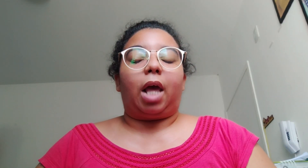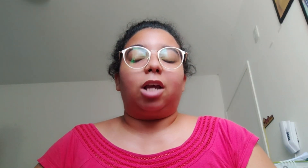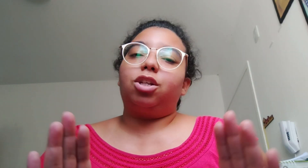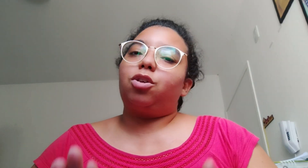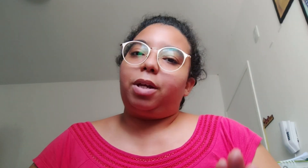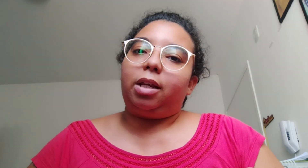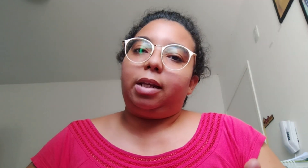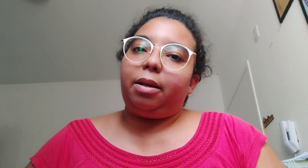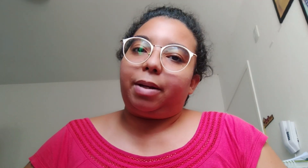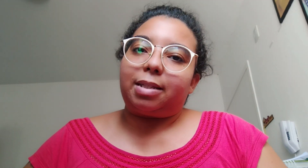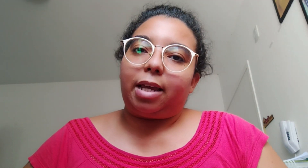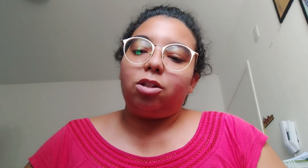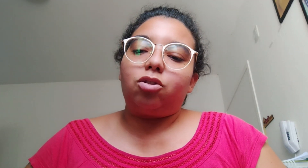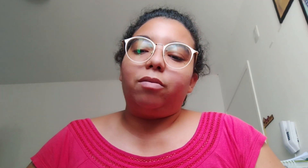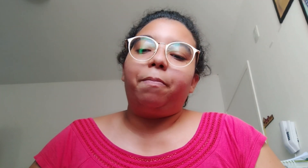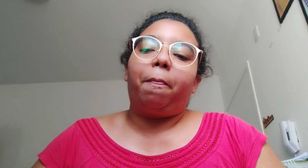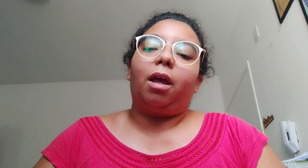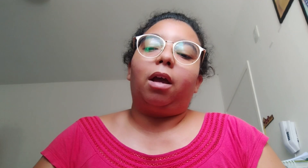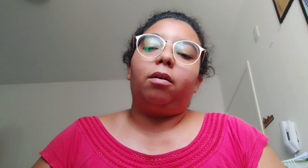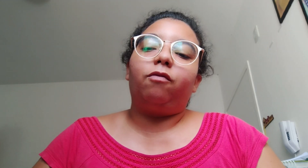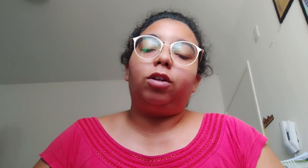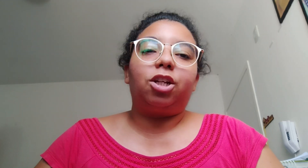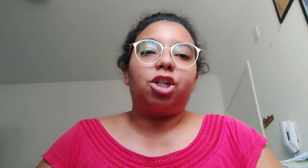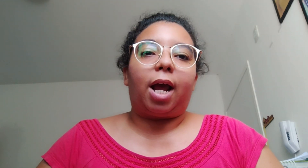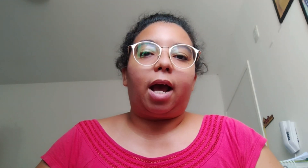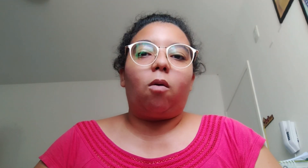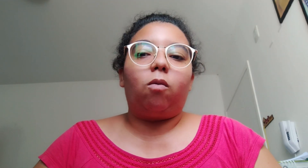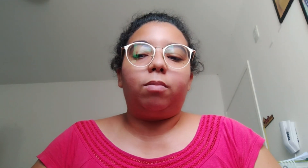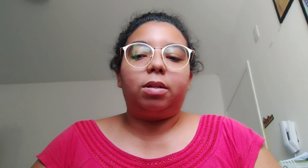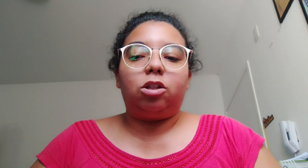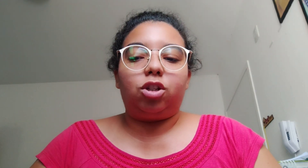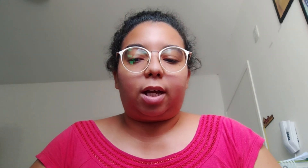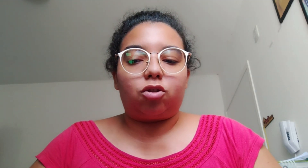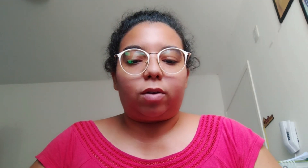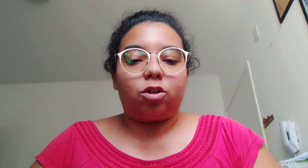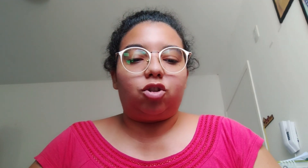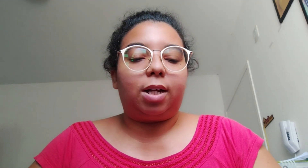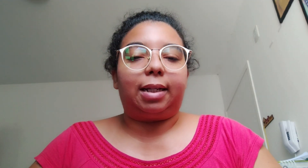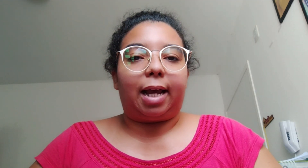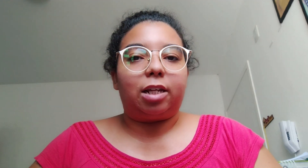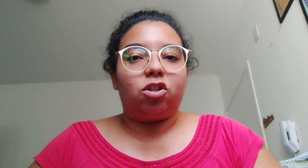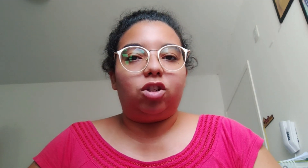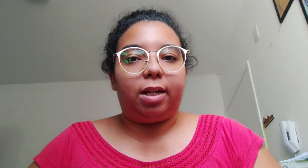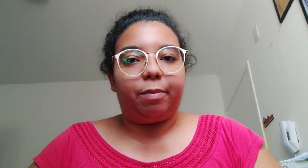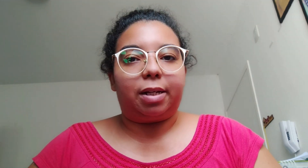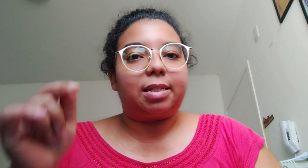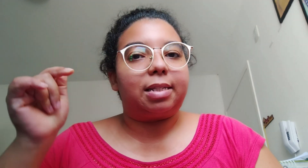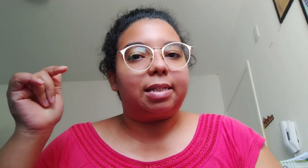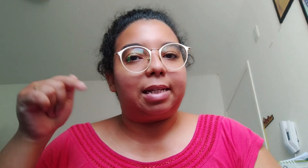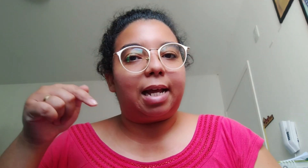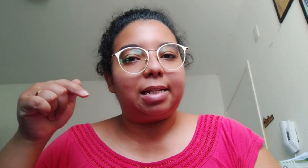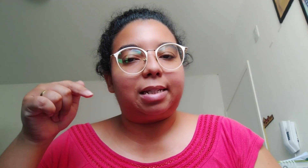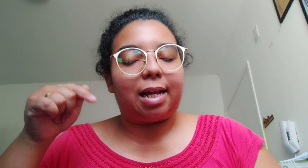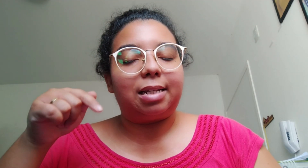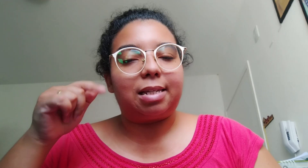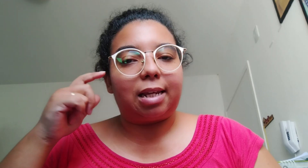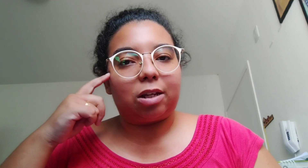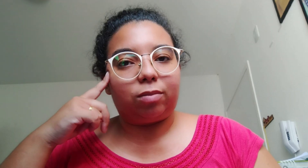Acho que sobre Libras é isso. Vou deixar algumas indicações de canais de Libras na descrição